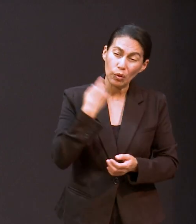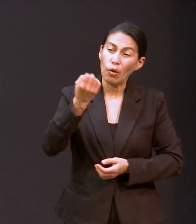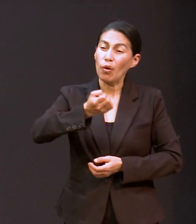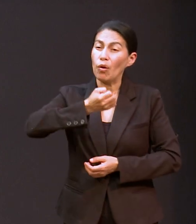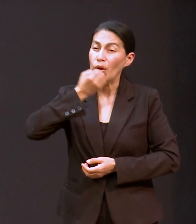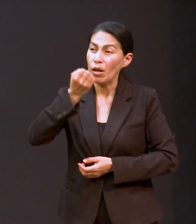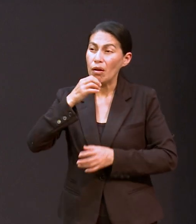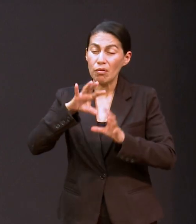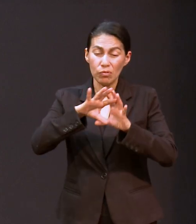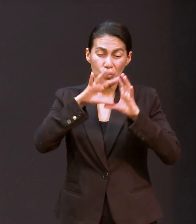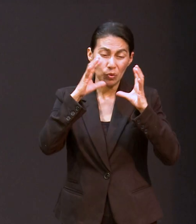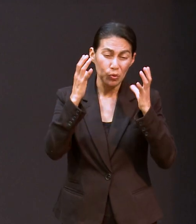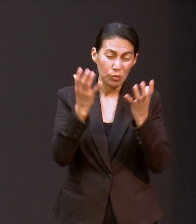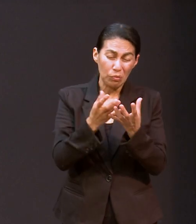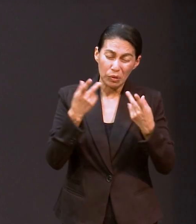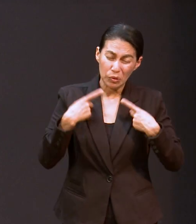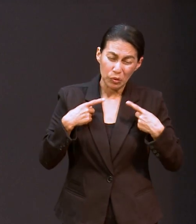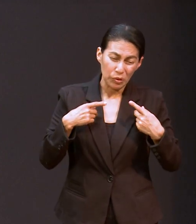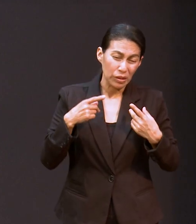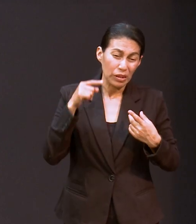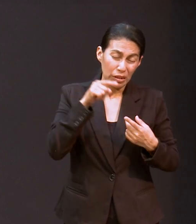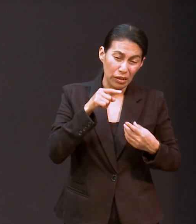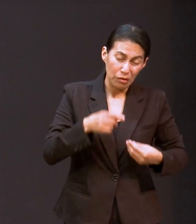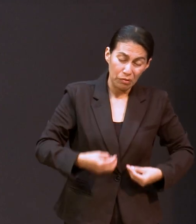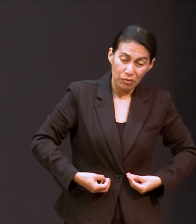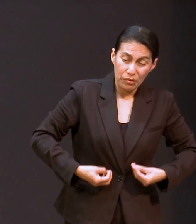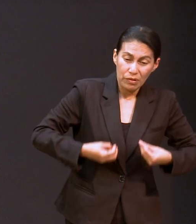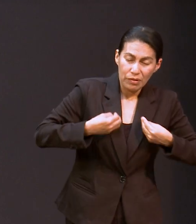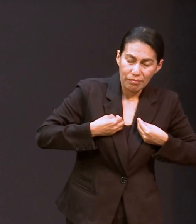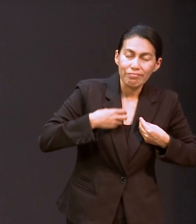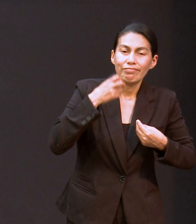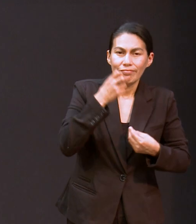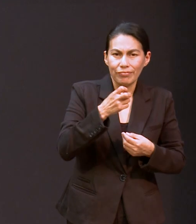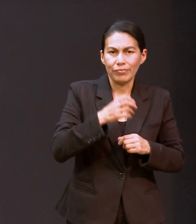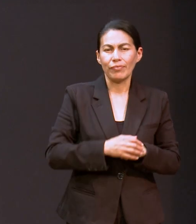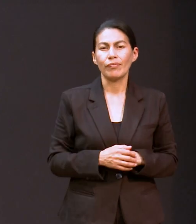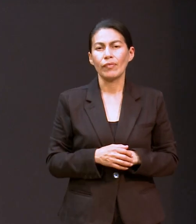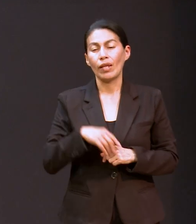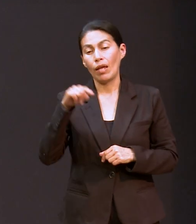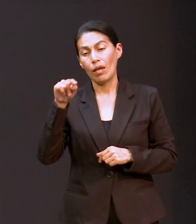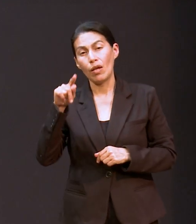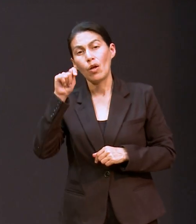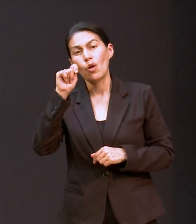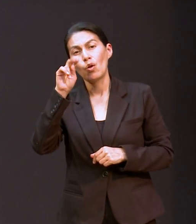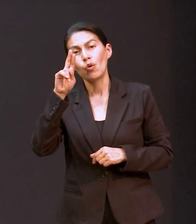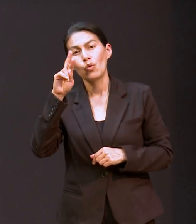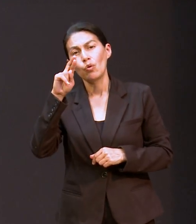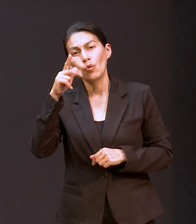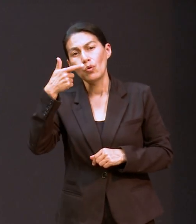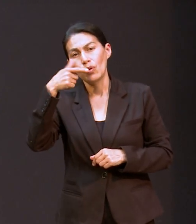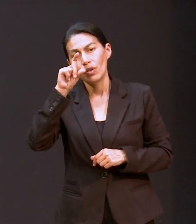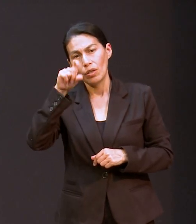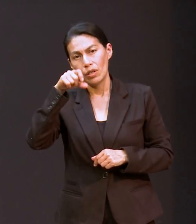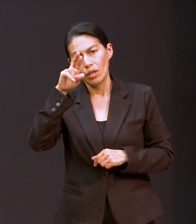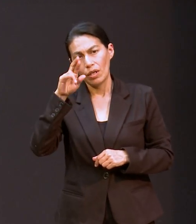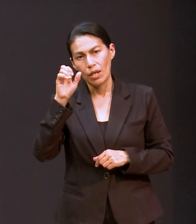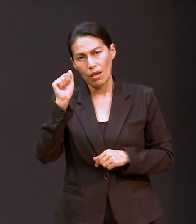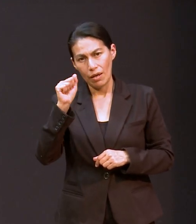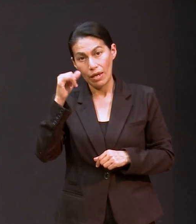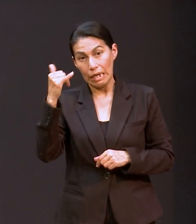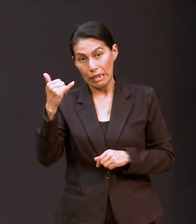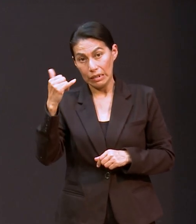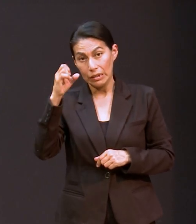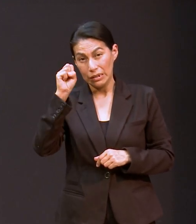orar por el mundo Desde luego por lo que está pasando en Turquía y Siria